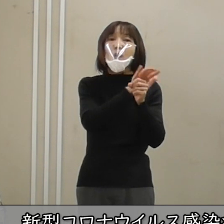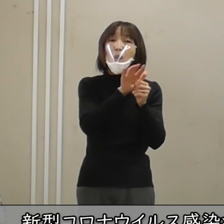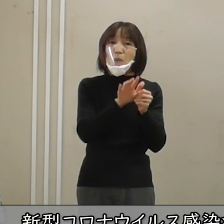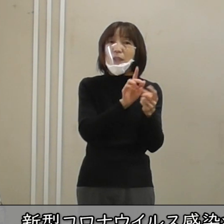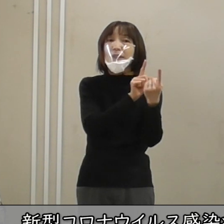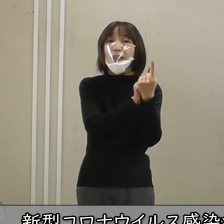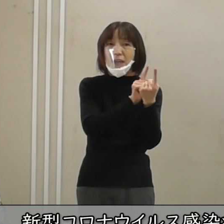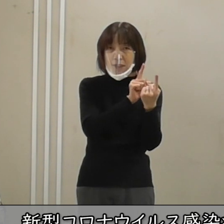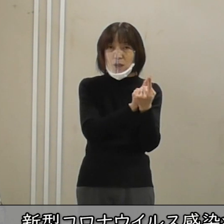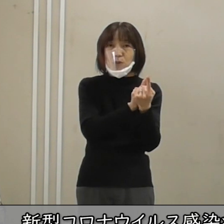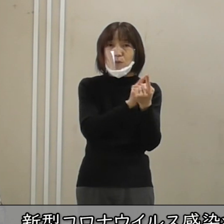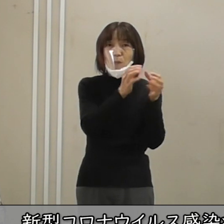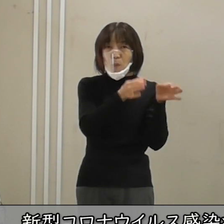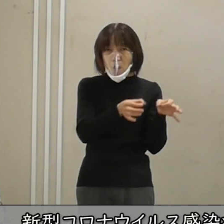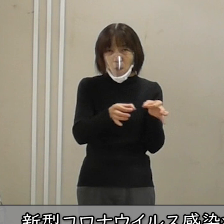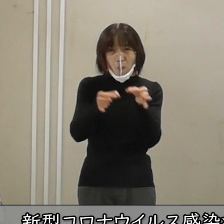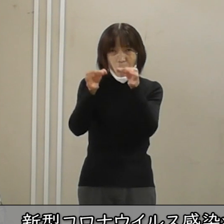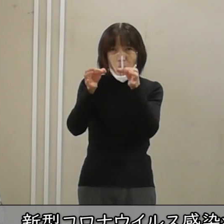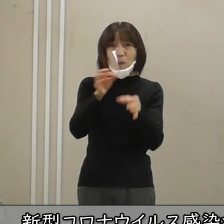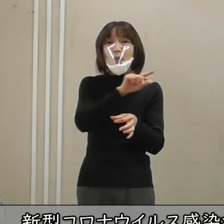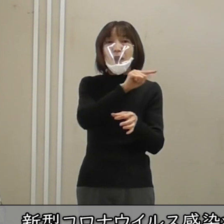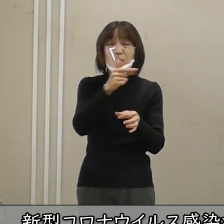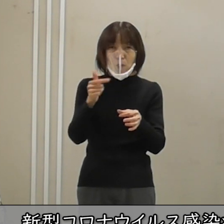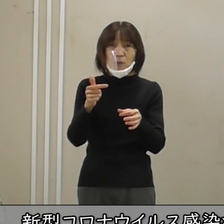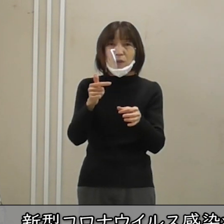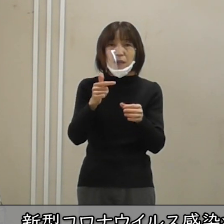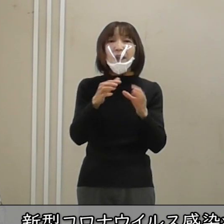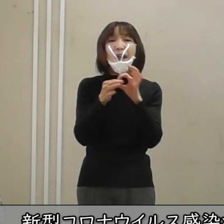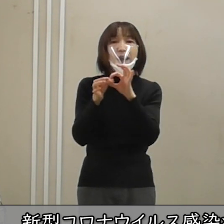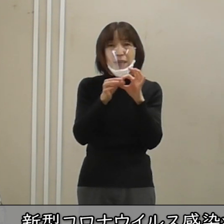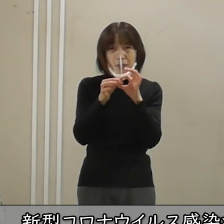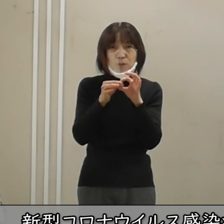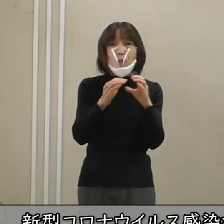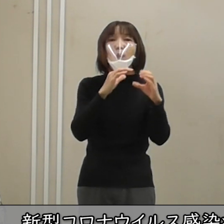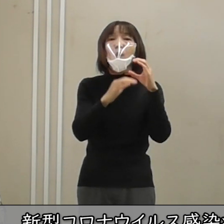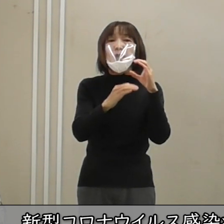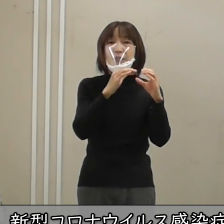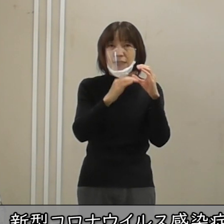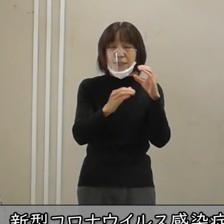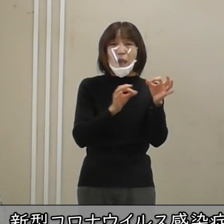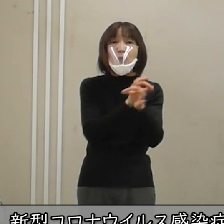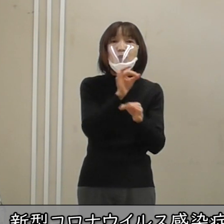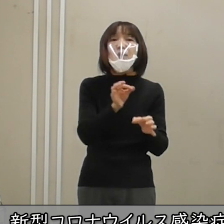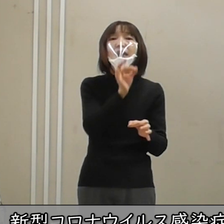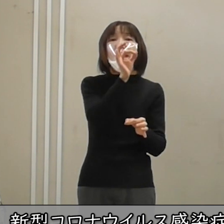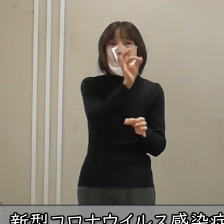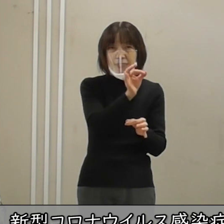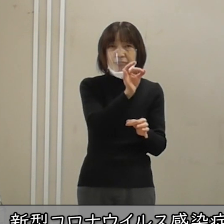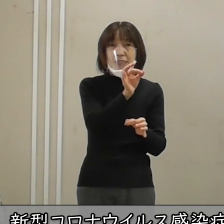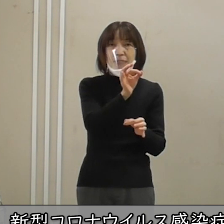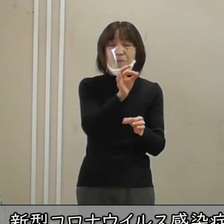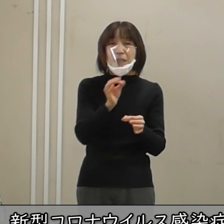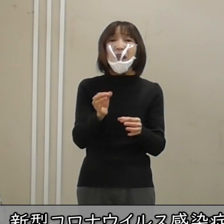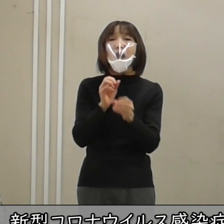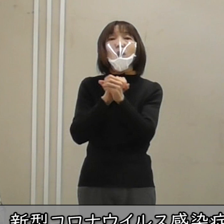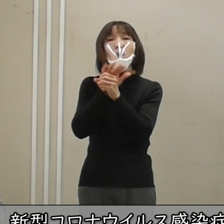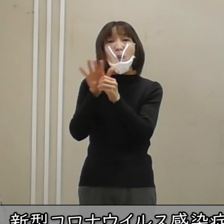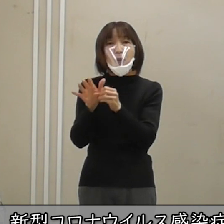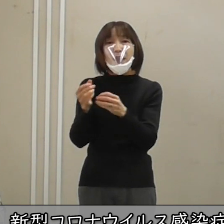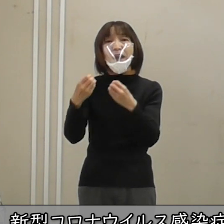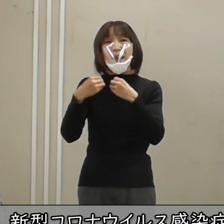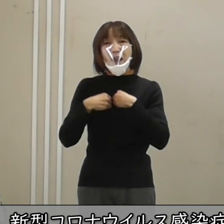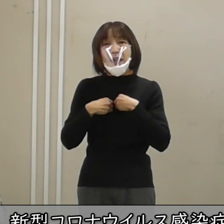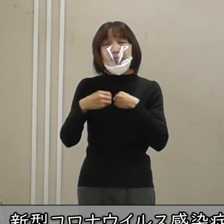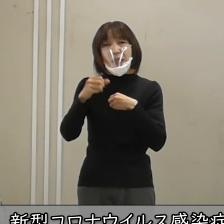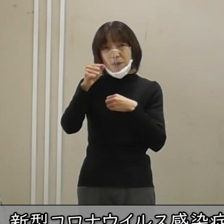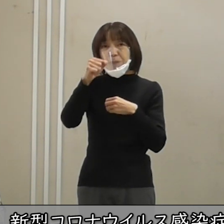び物価高騰対策によるコミュニティセンター運営費、新型コロナウイルス感染症生活